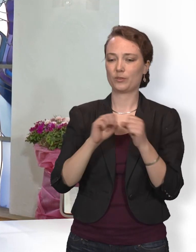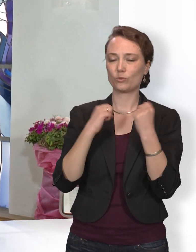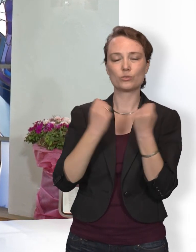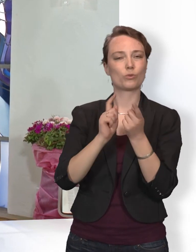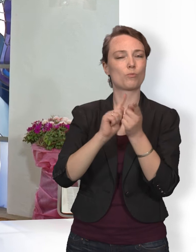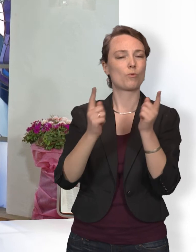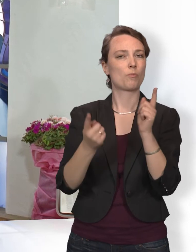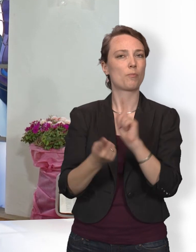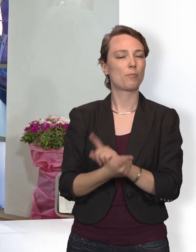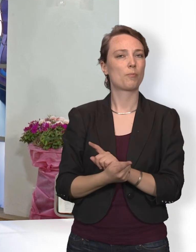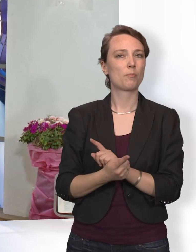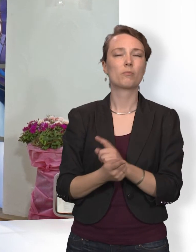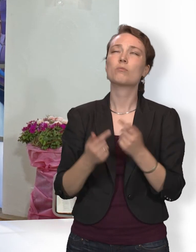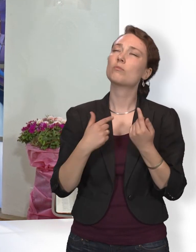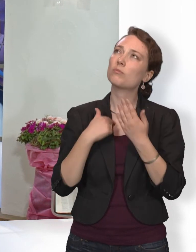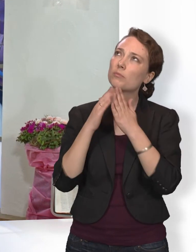Wir bitten dich,